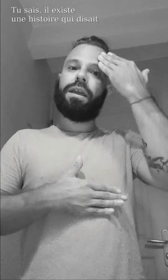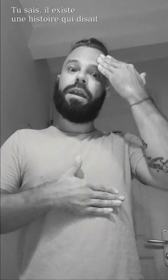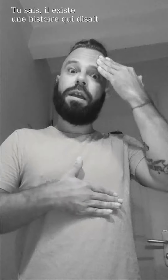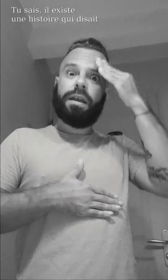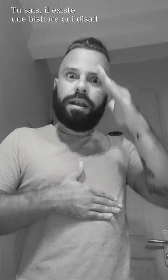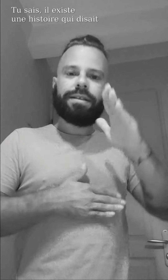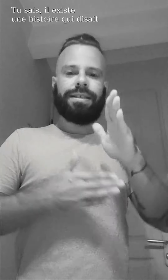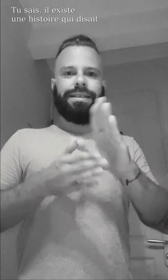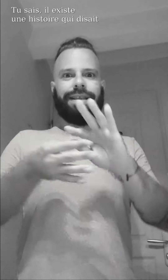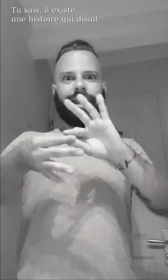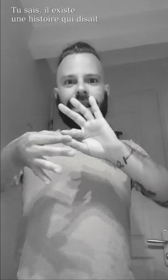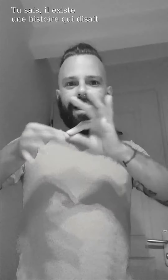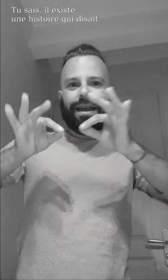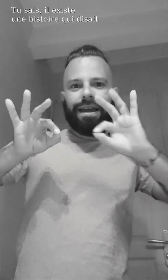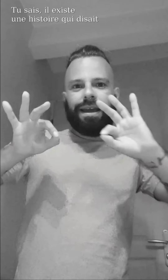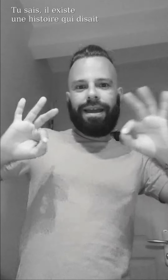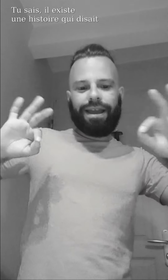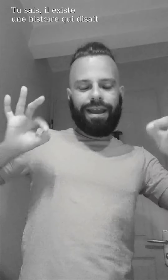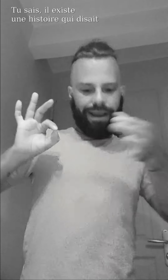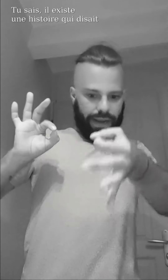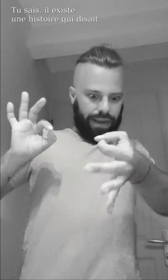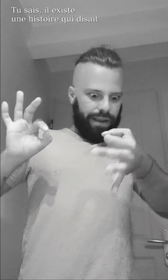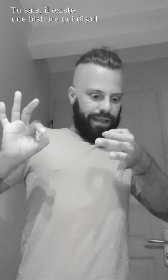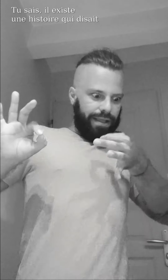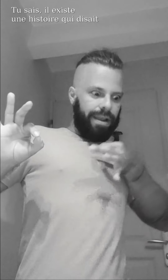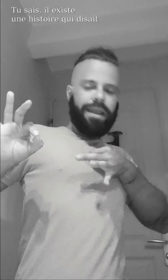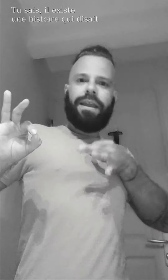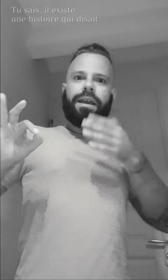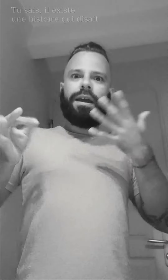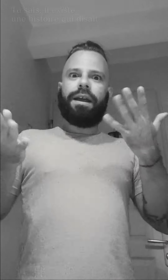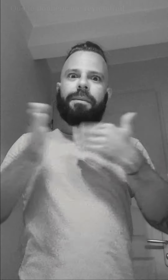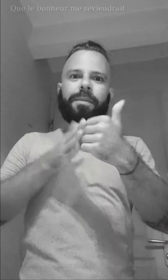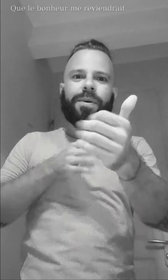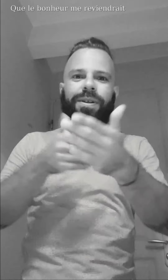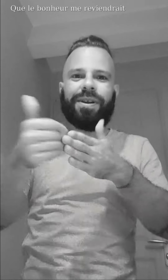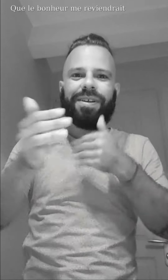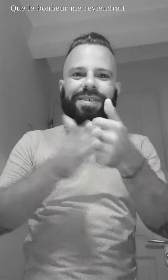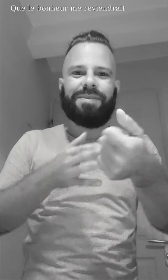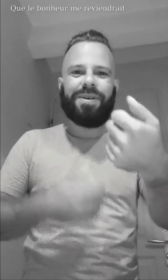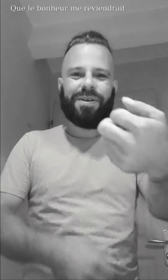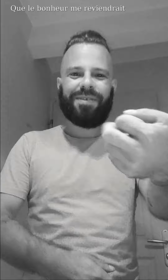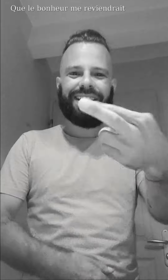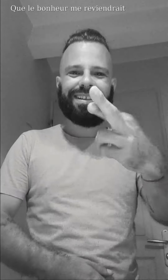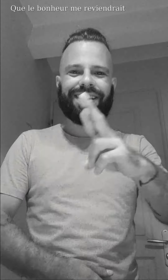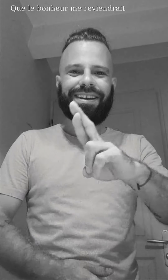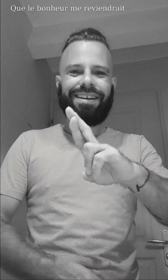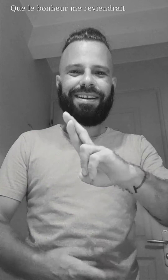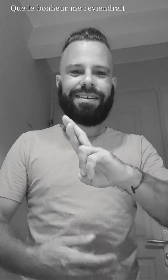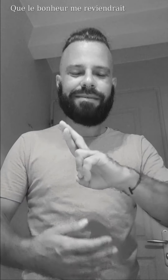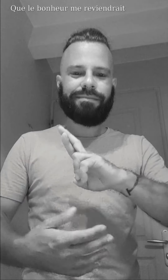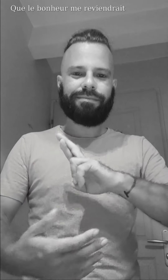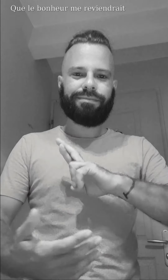sais, il existe une histoire qui disait que le bonheur me reviendrait.